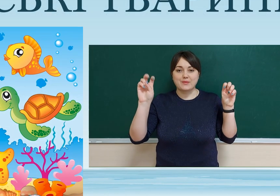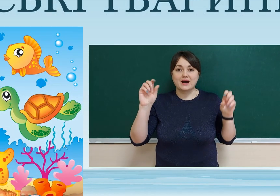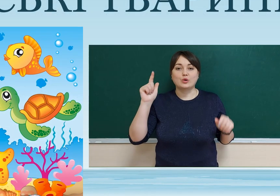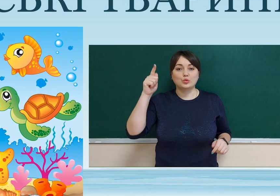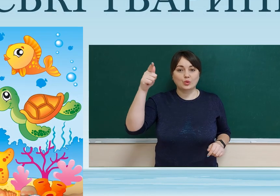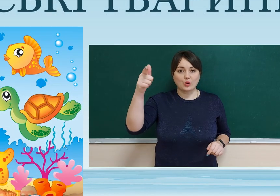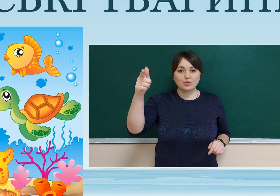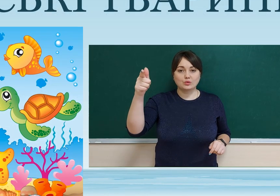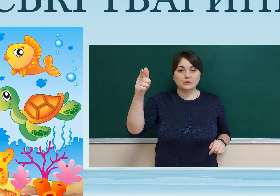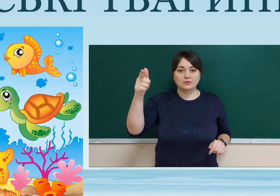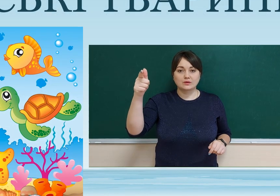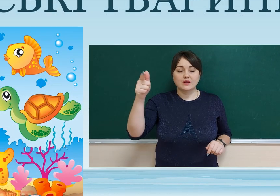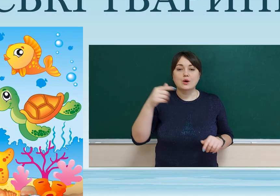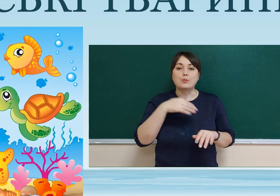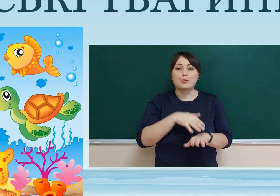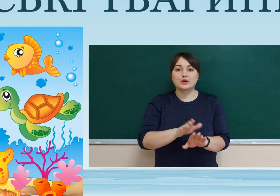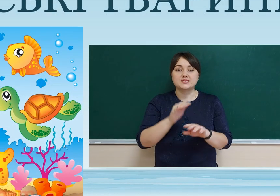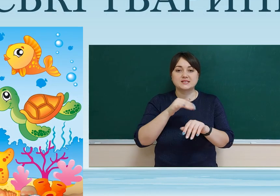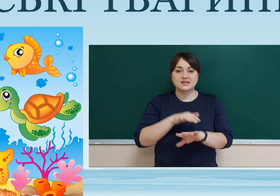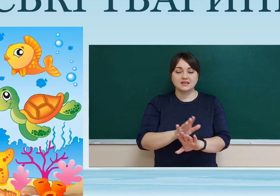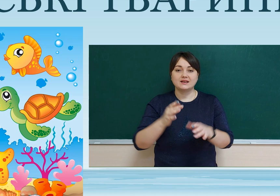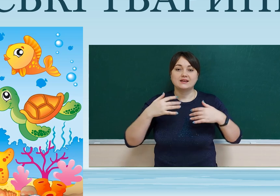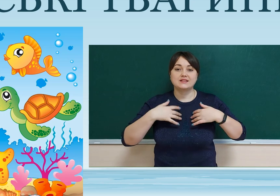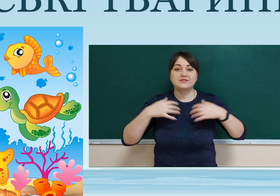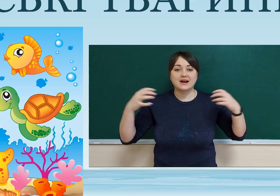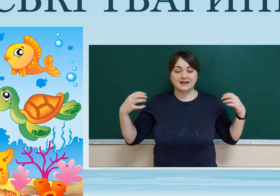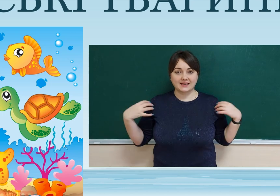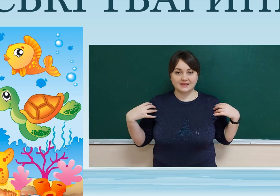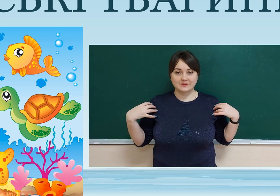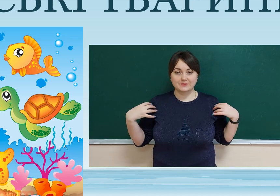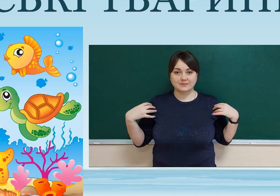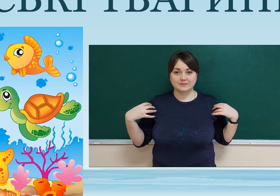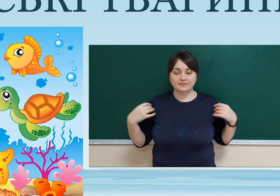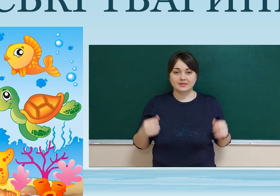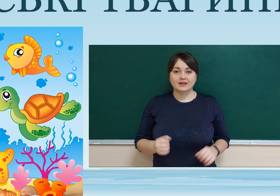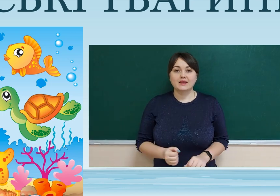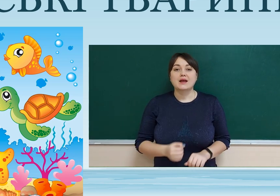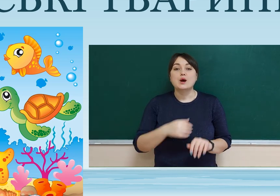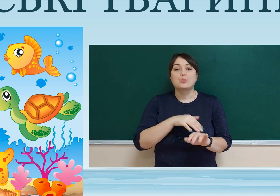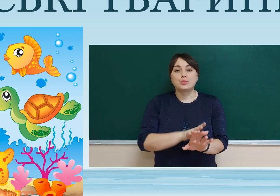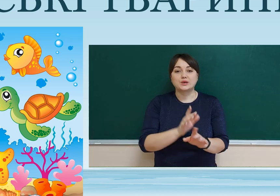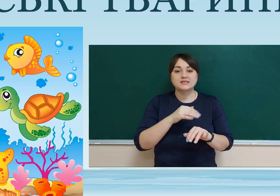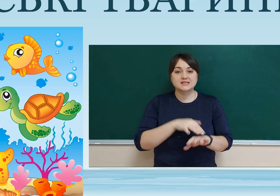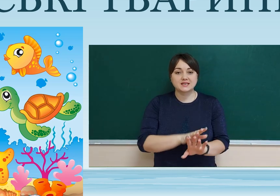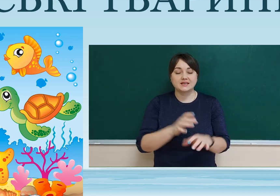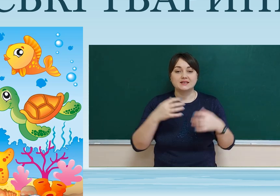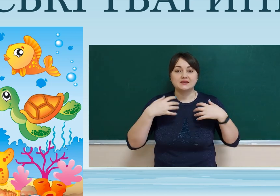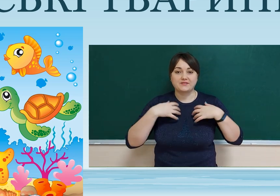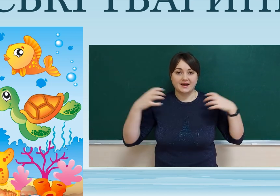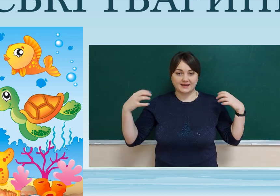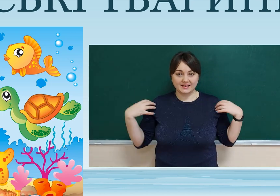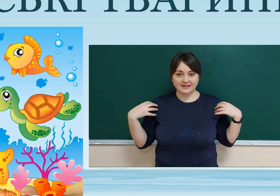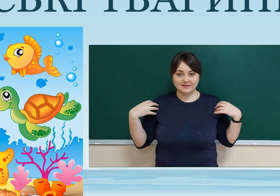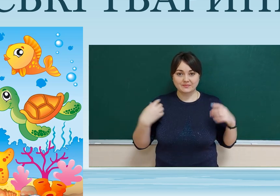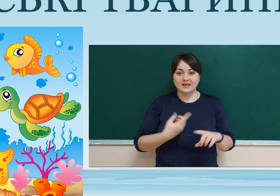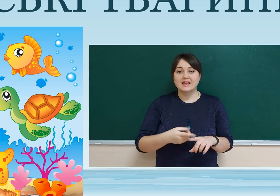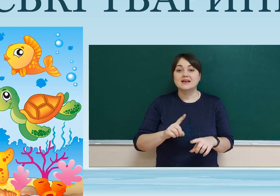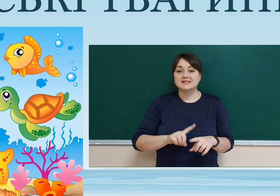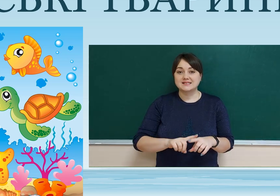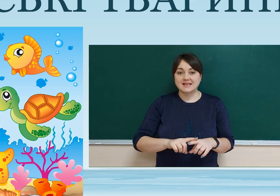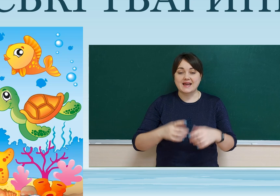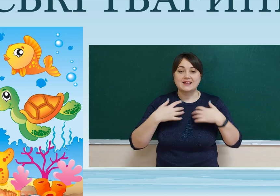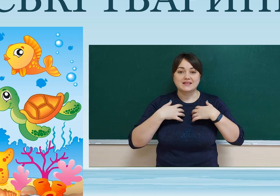тема уроку морські тварини морські тварини